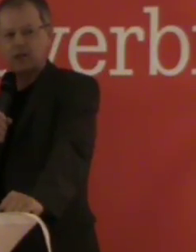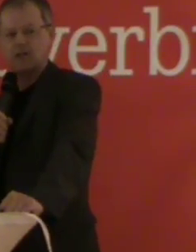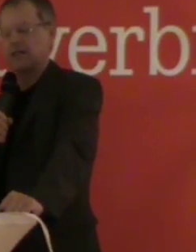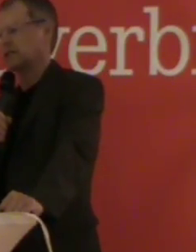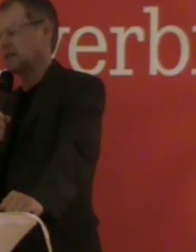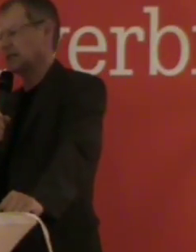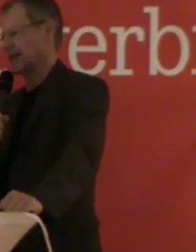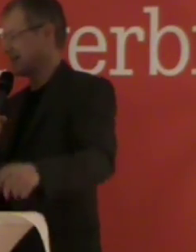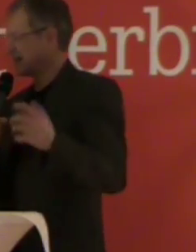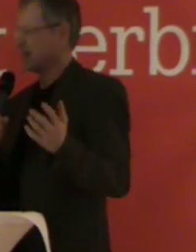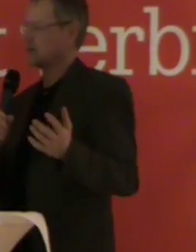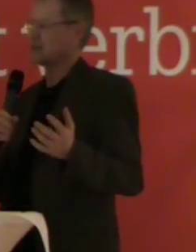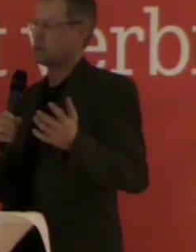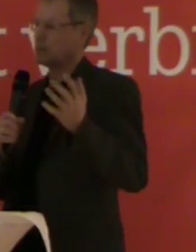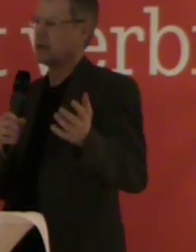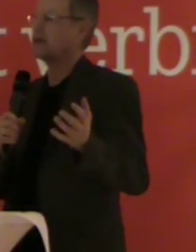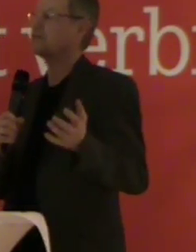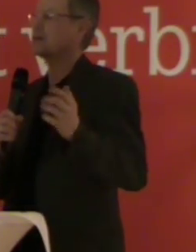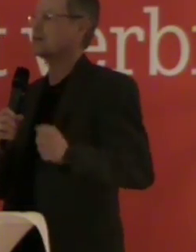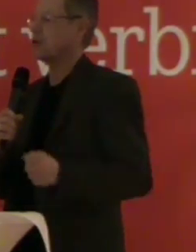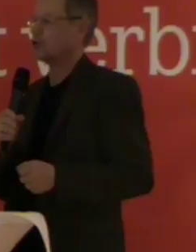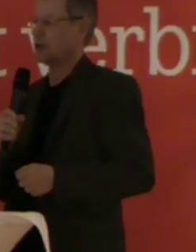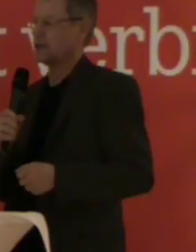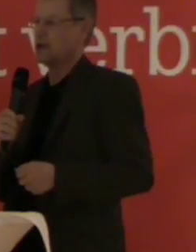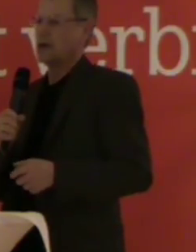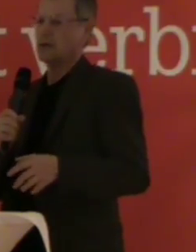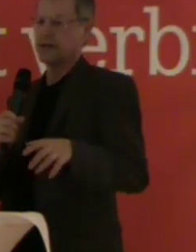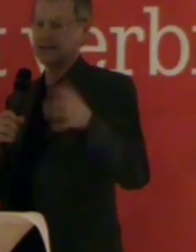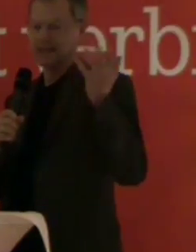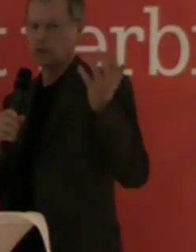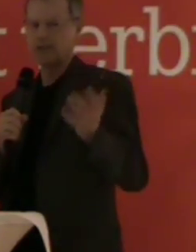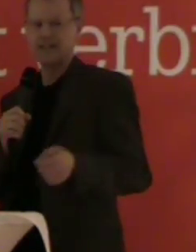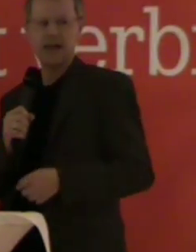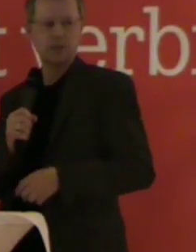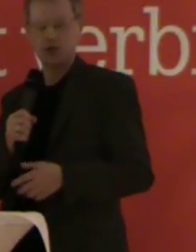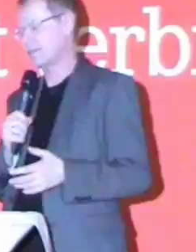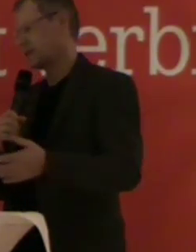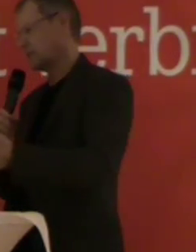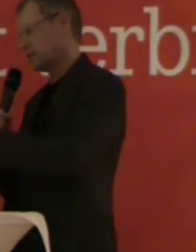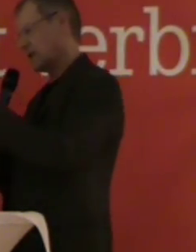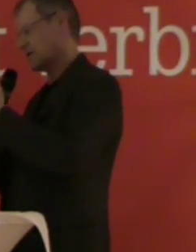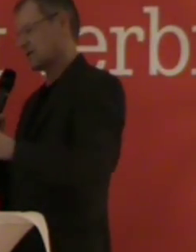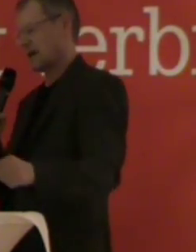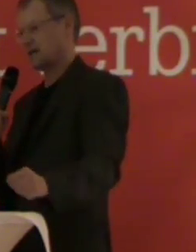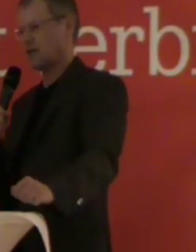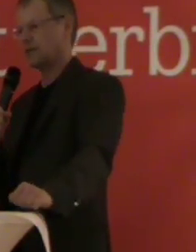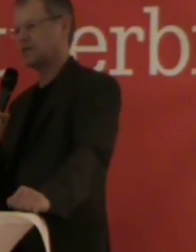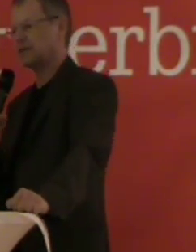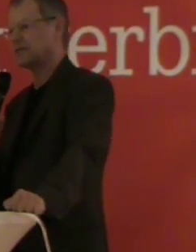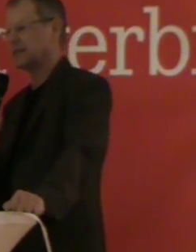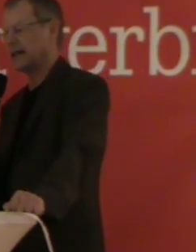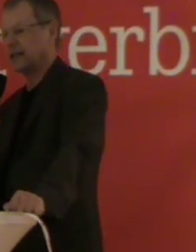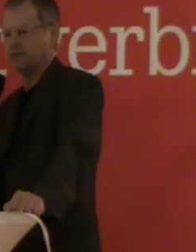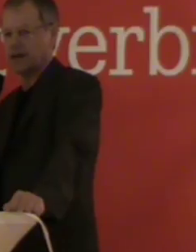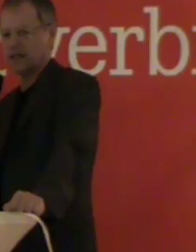wenigen Händen konzentriert. Das ist eigentlich das Problem, jedenfalls in Deutschland. Und der dritte Grund ist der, ich beschäftige mich, du hast es gesagt, ja auch mit